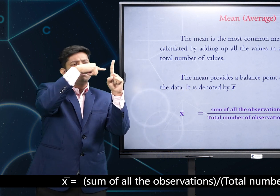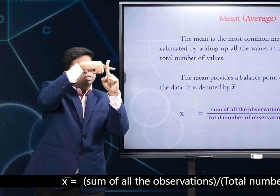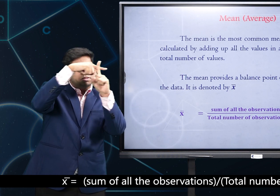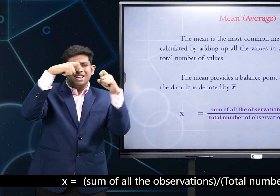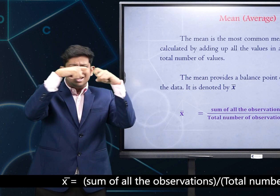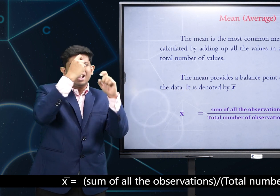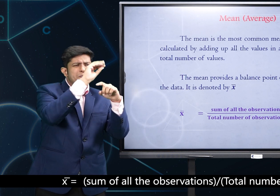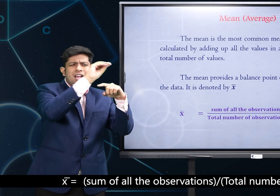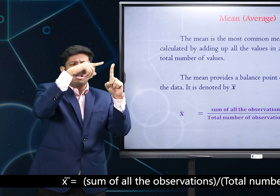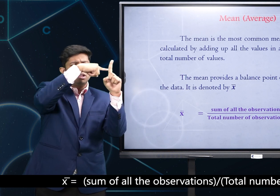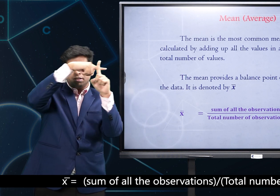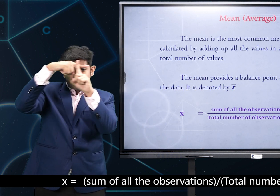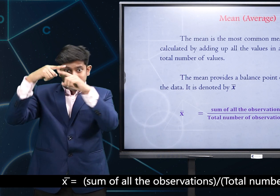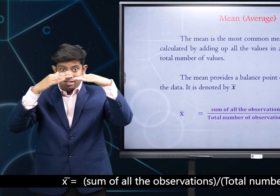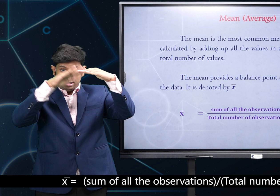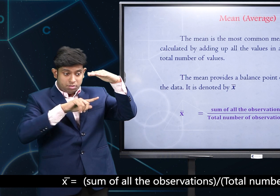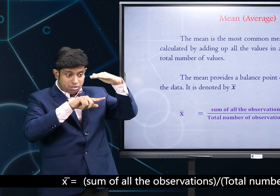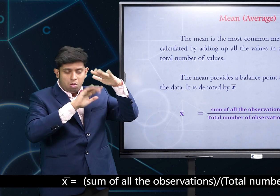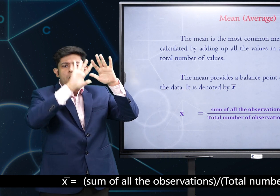by total number of observations.